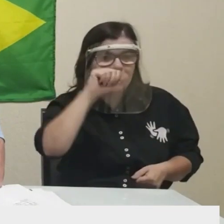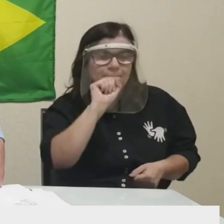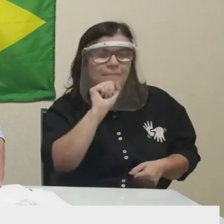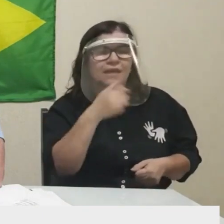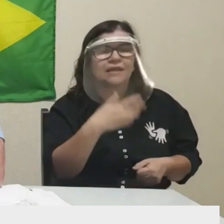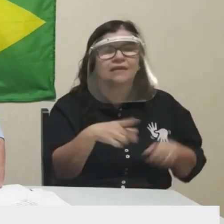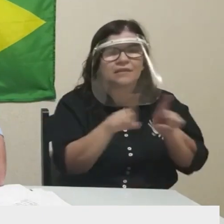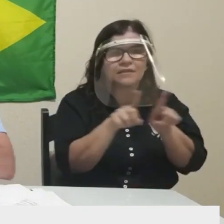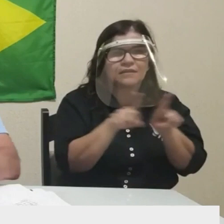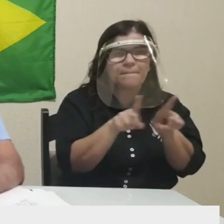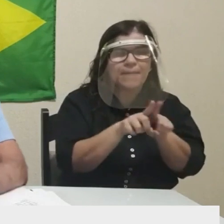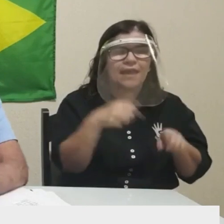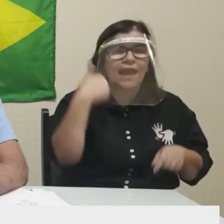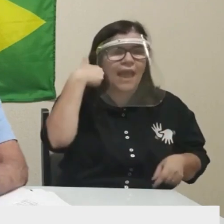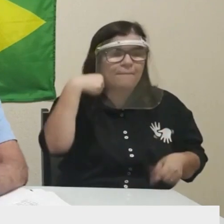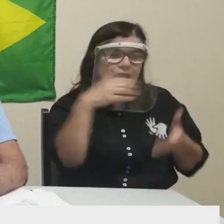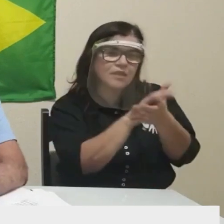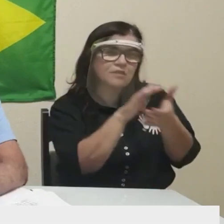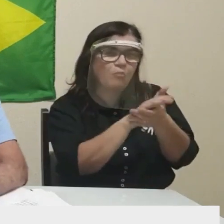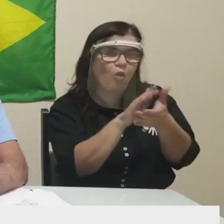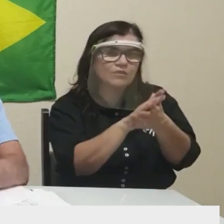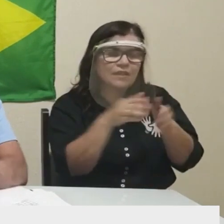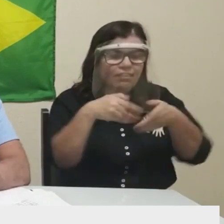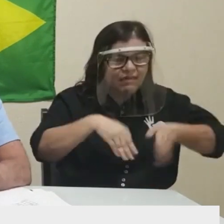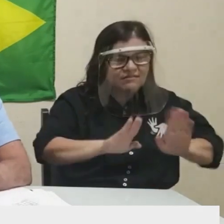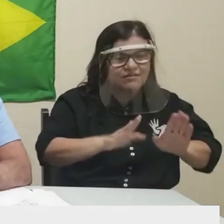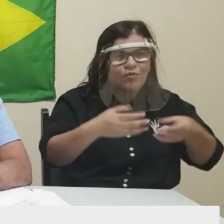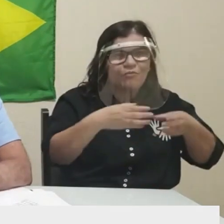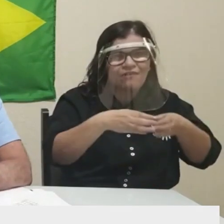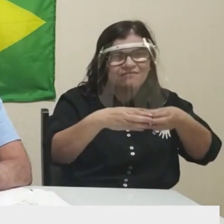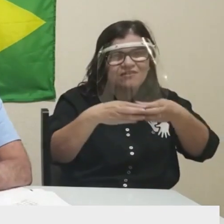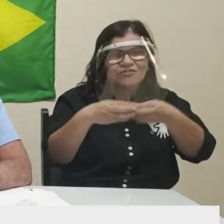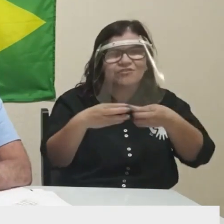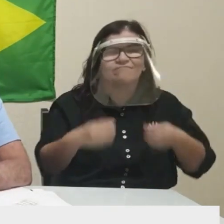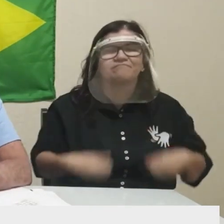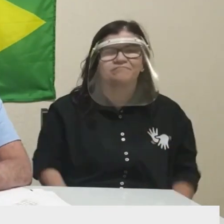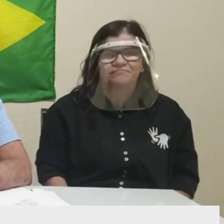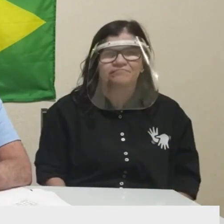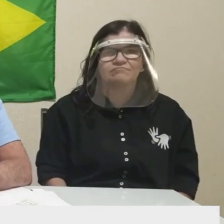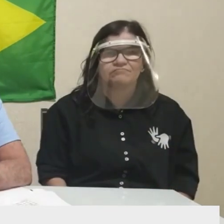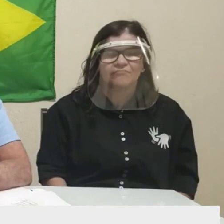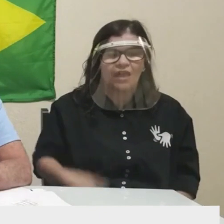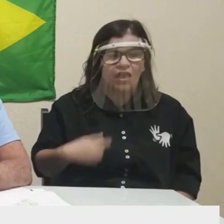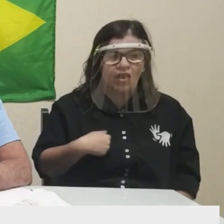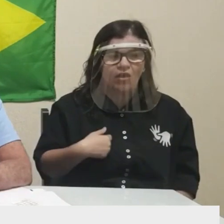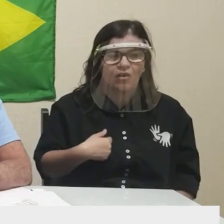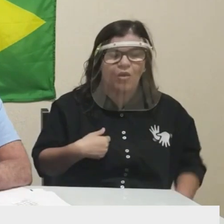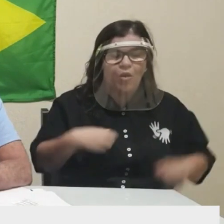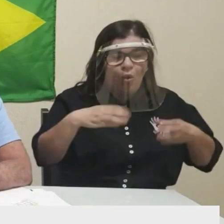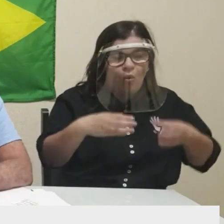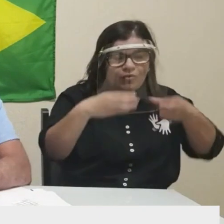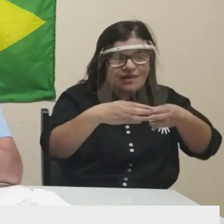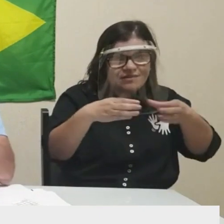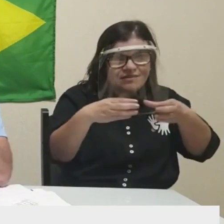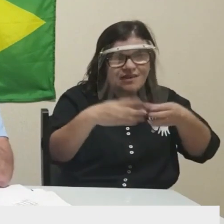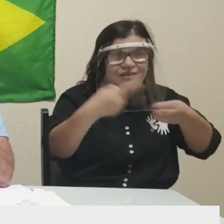Pariquera. Pariquera Sul, é. Ali era o único hospital da região na época, né? É, ou nascia de parteira. É, ter comum. Ou ia ali para Pariquera